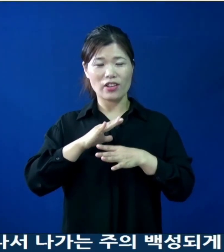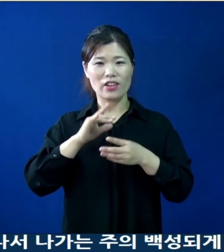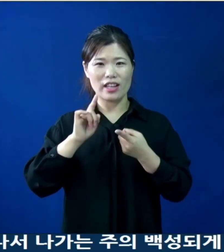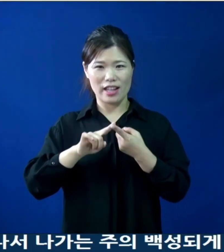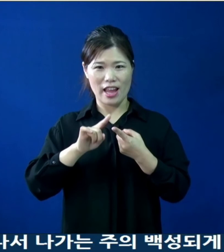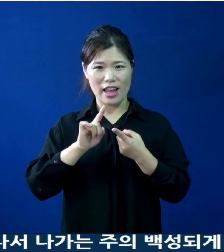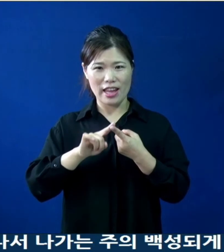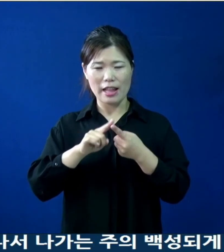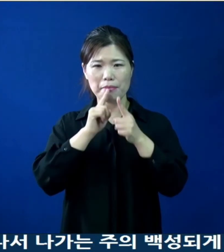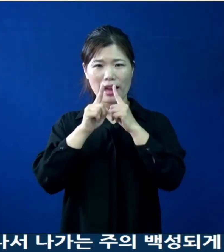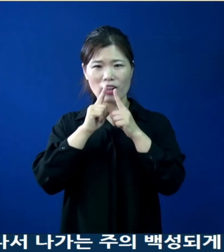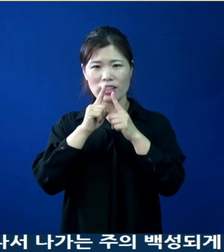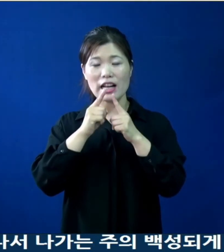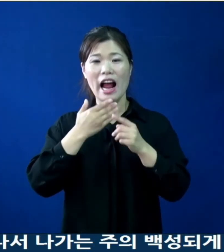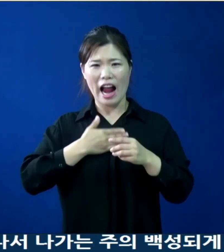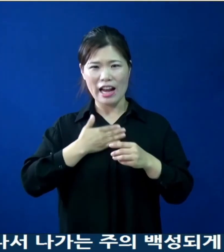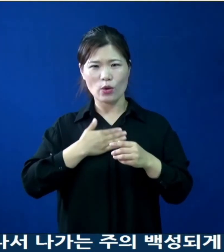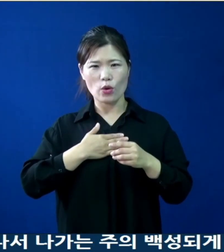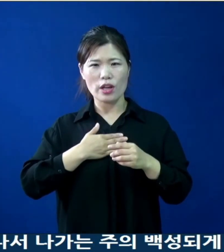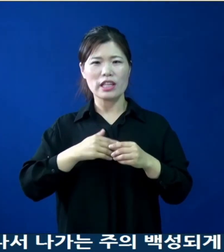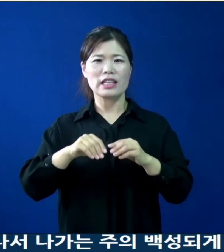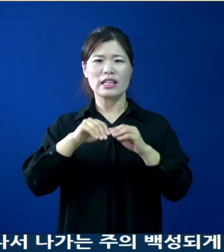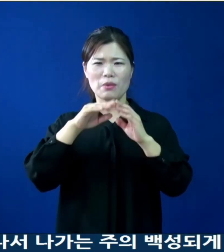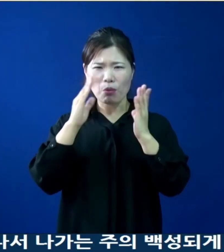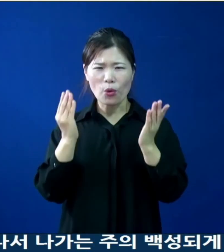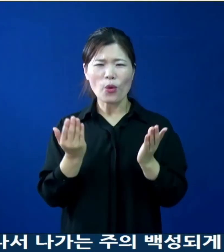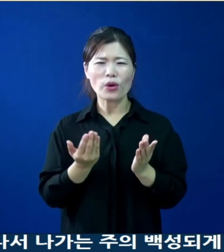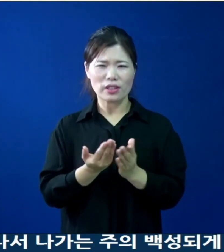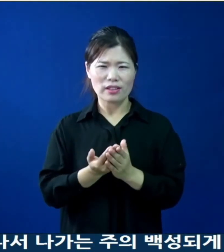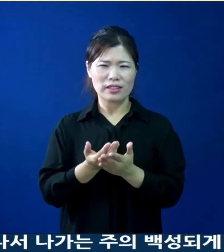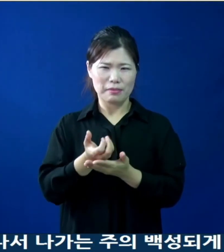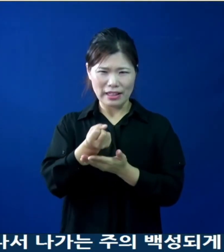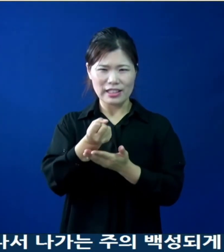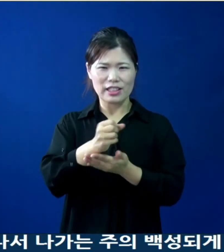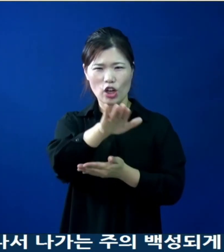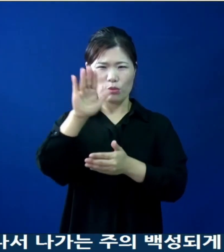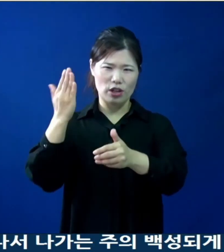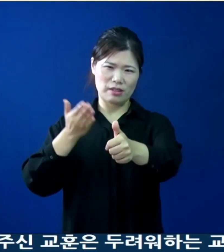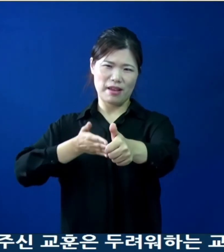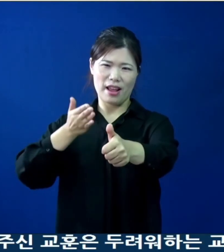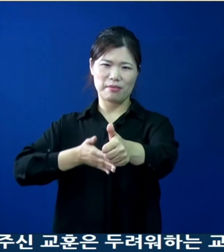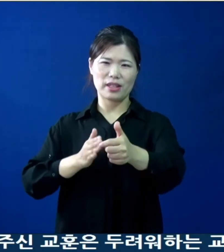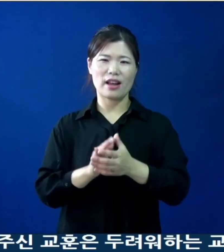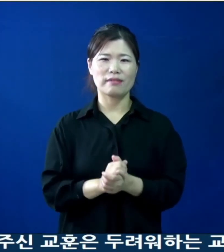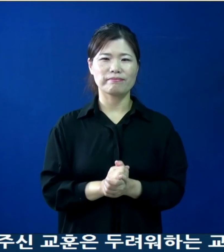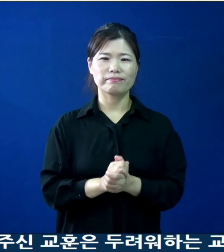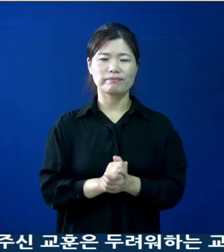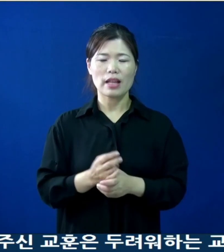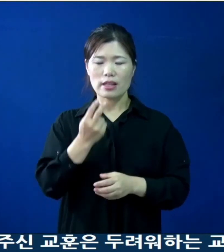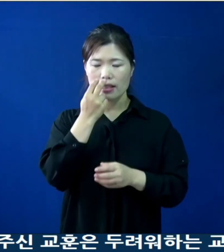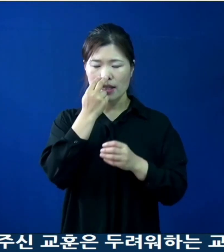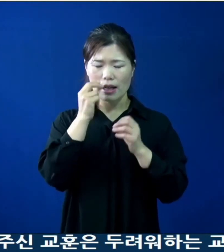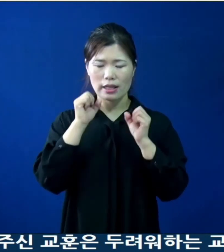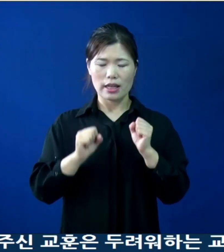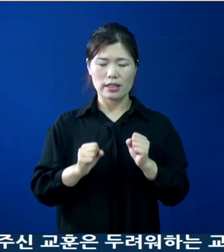믿으시고 그 안에서는 우리 모두 되기를 주의 이름으로 축원합니다. 살아계신 아버지 하나님,